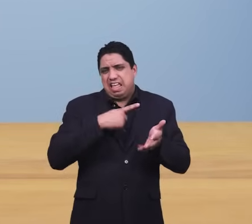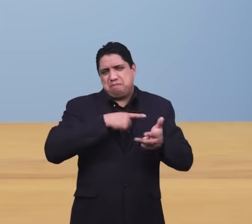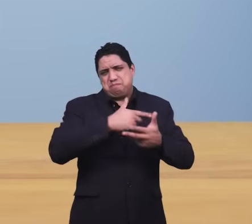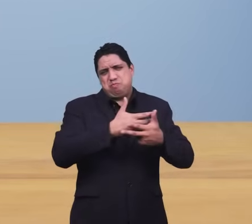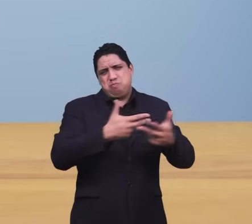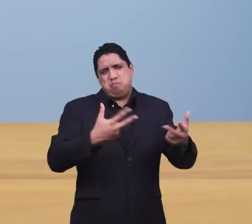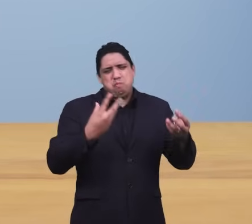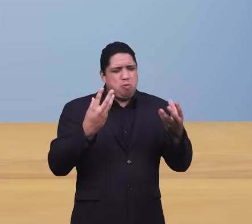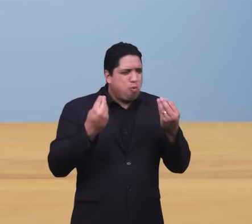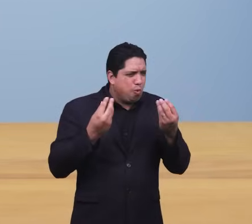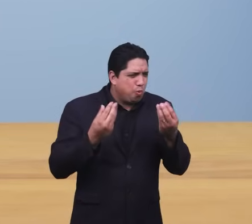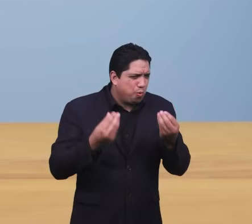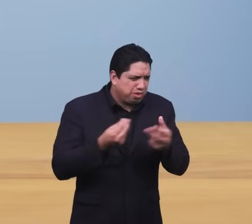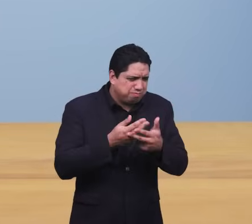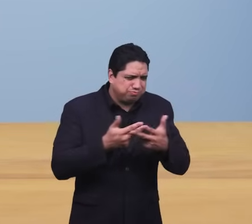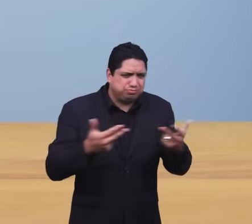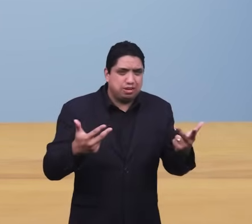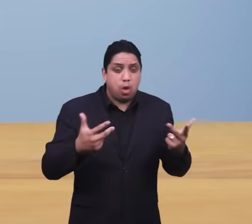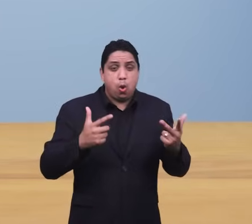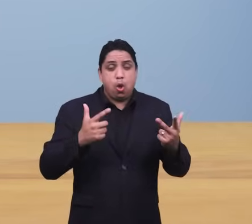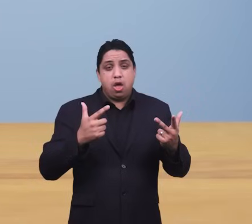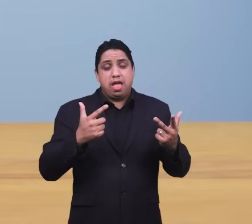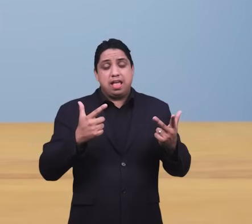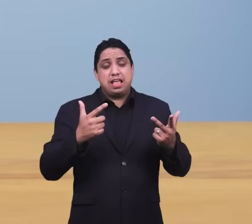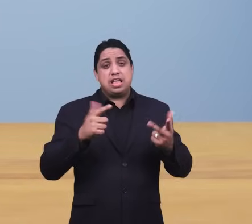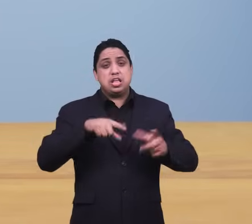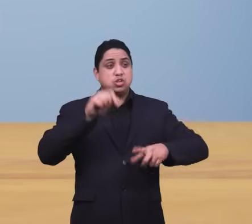como profissionais, a igreja,